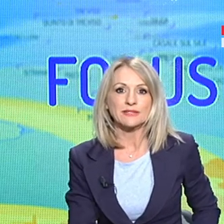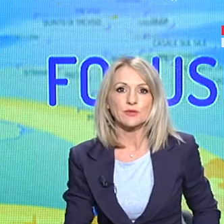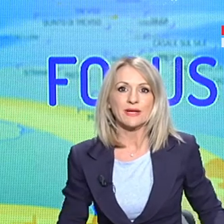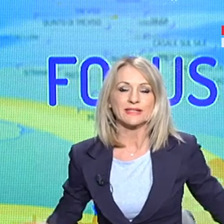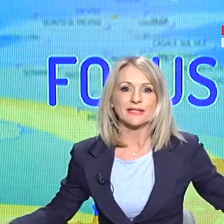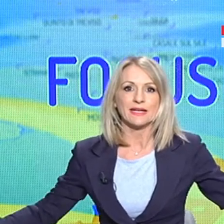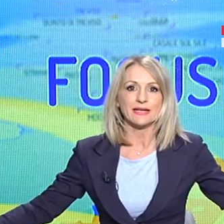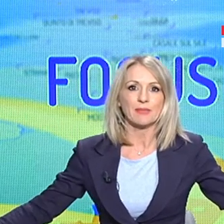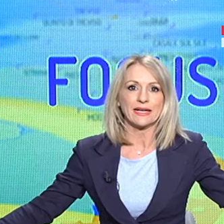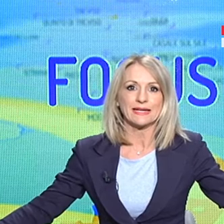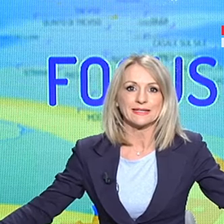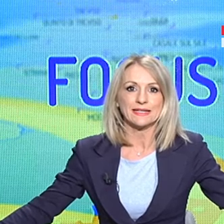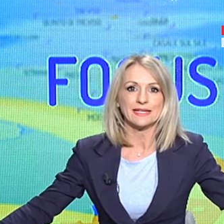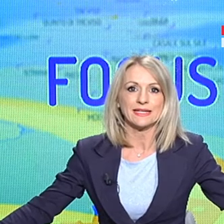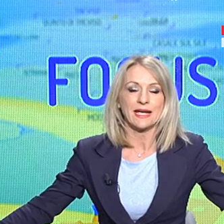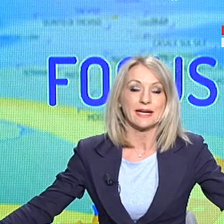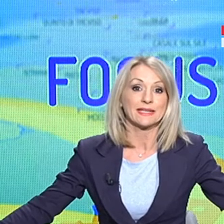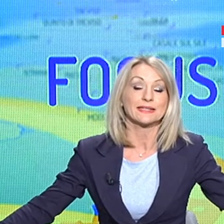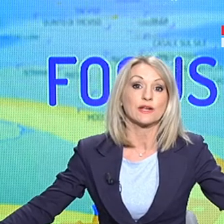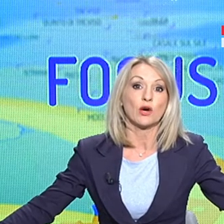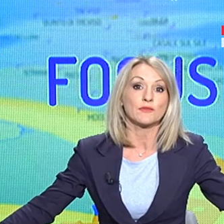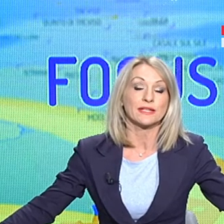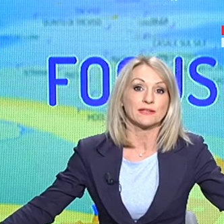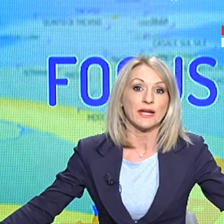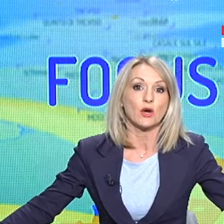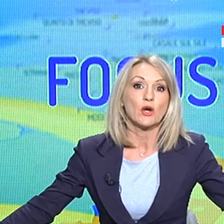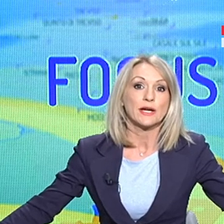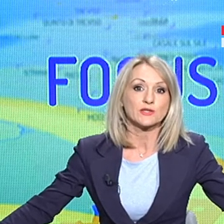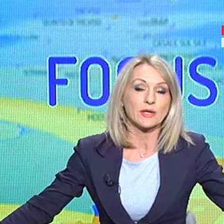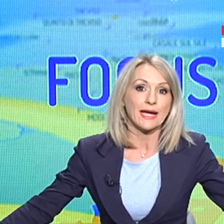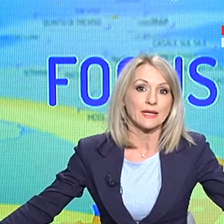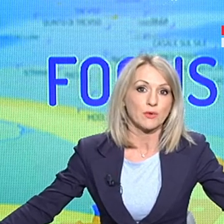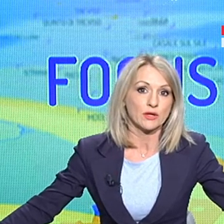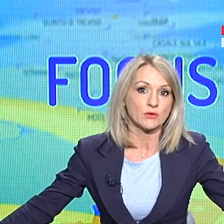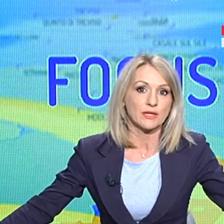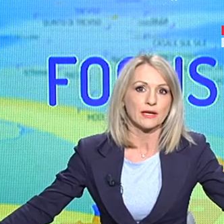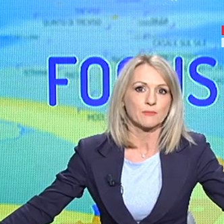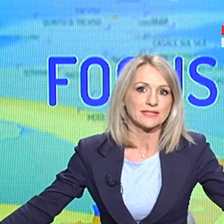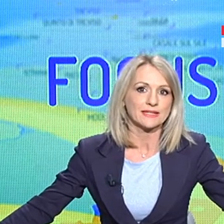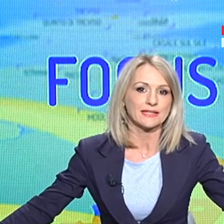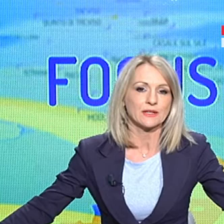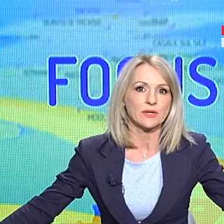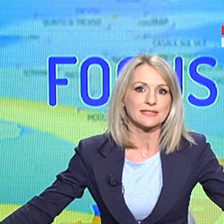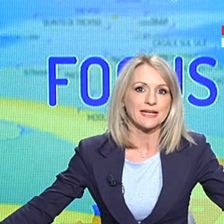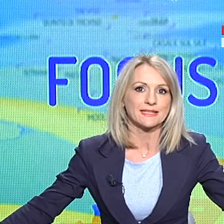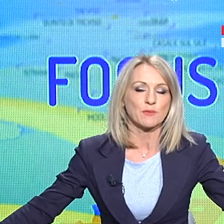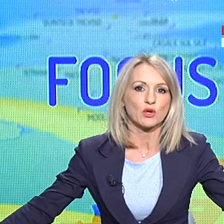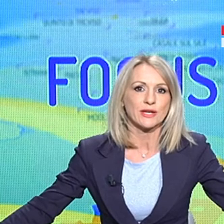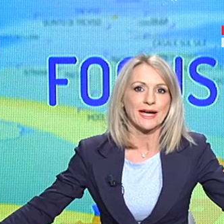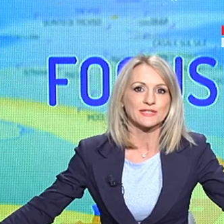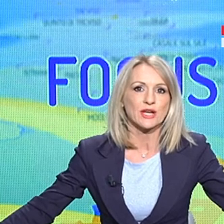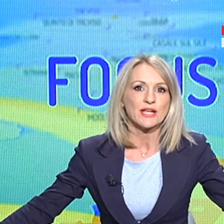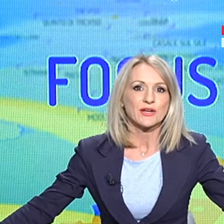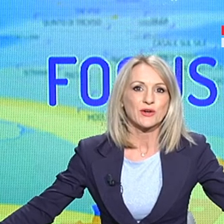prima insomma di parlare anche di Covid a livello regionale, poi con il presidente Luca Zaia, andiamo